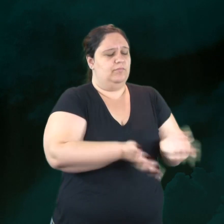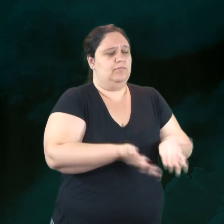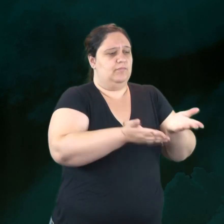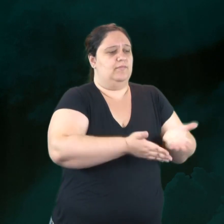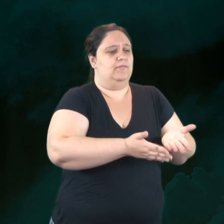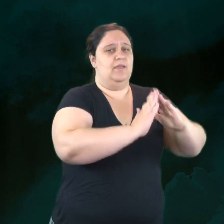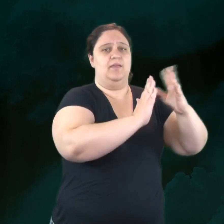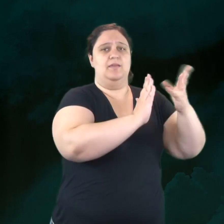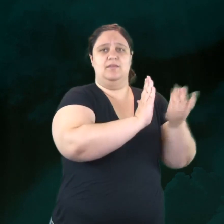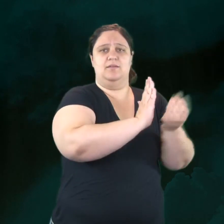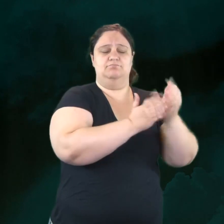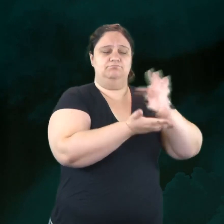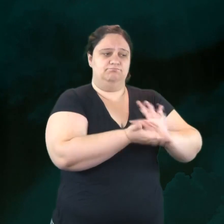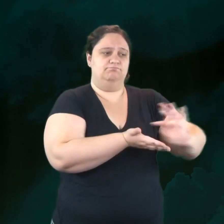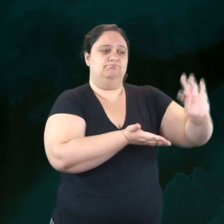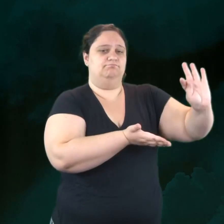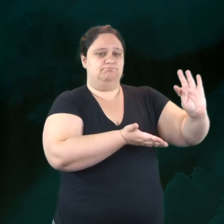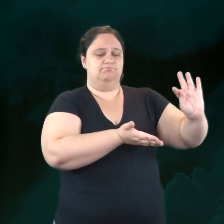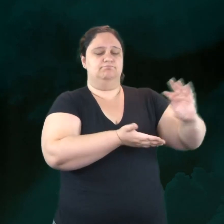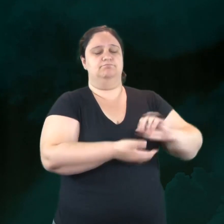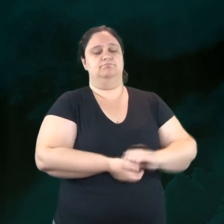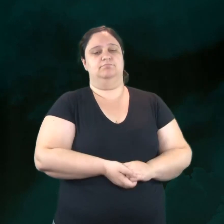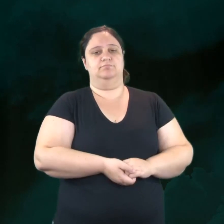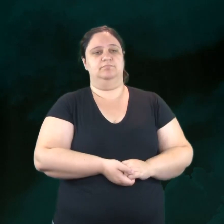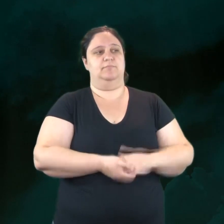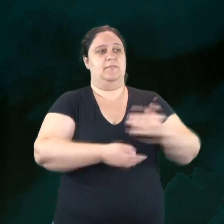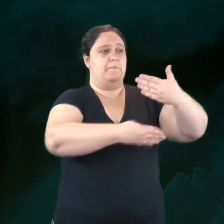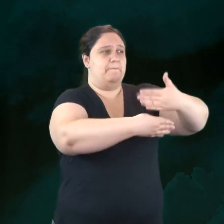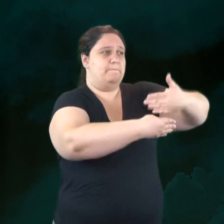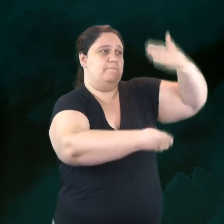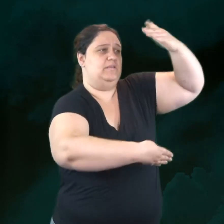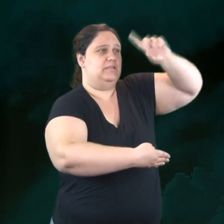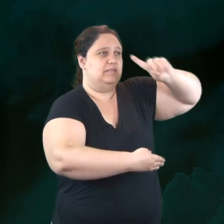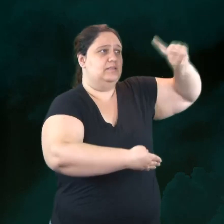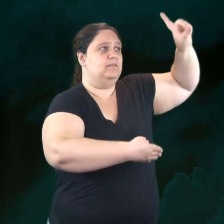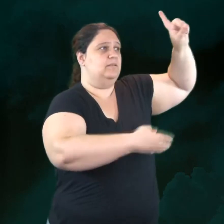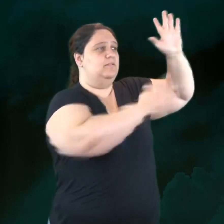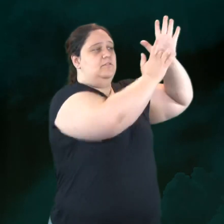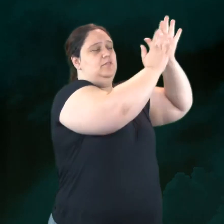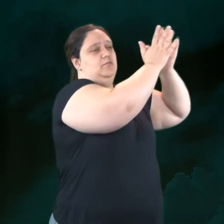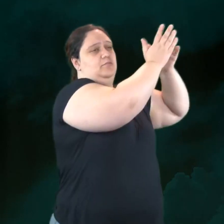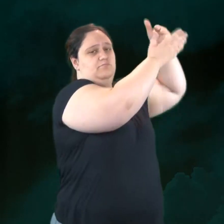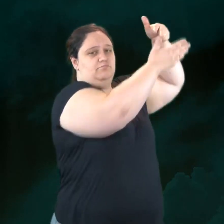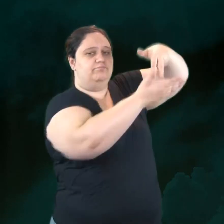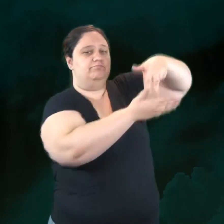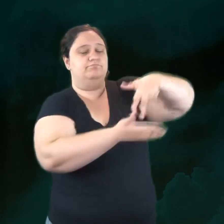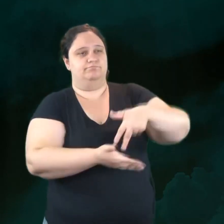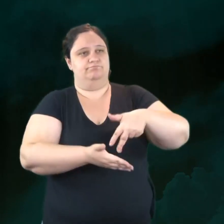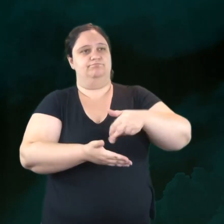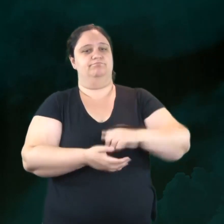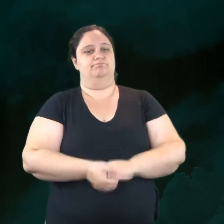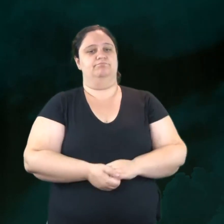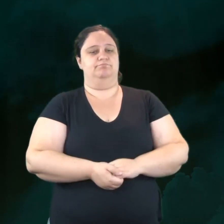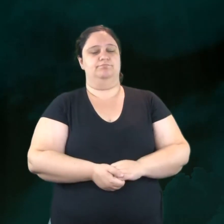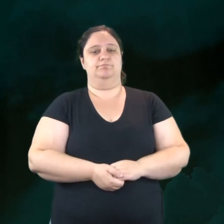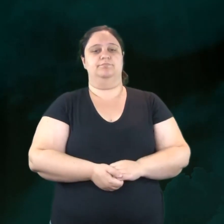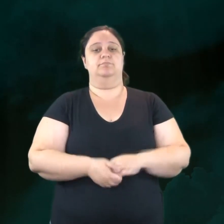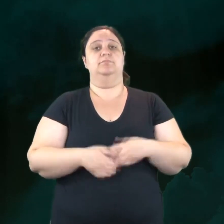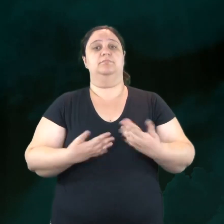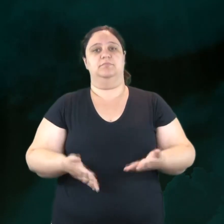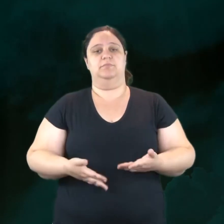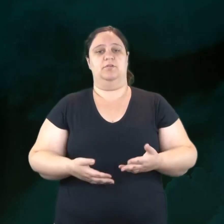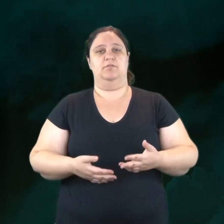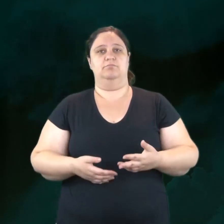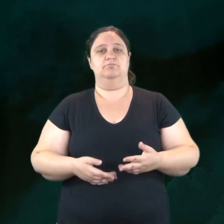culpa, irrepreensíveis na presença de nosso Deus e Pai, na vinda de nosso Senhor Jesus com todos os seus santos. Quer dizer, que o Senhor não